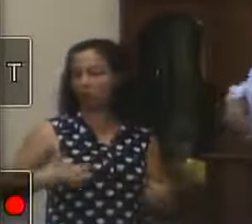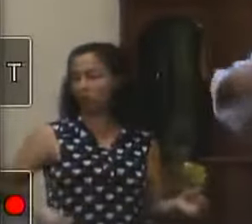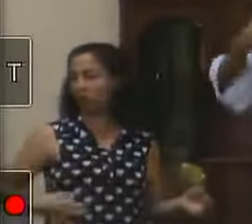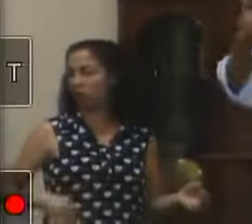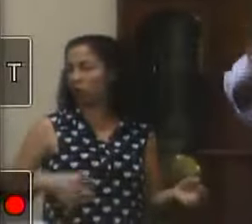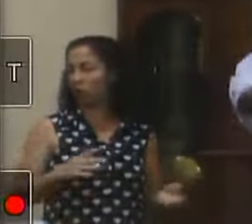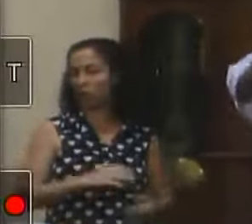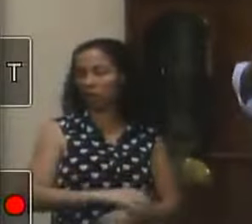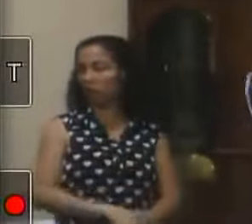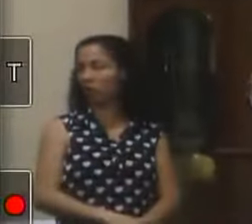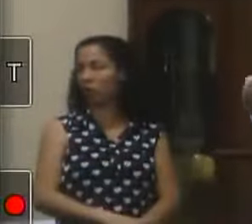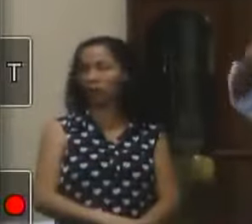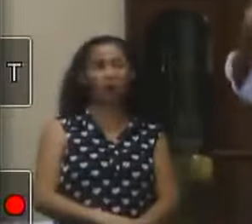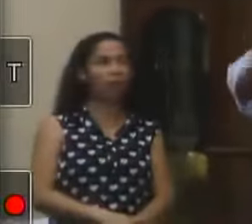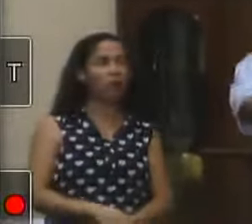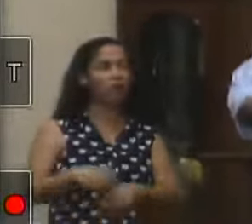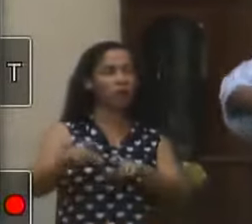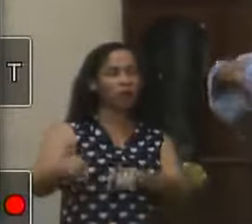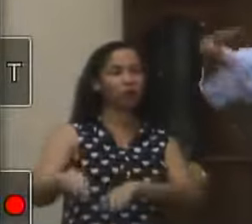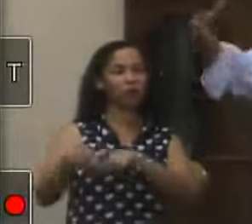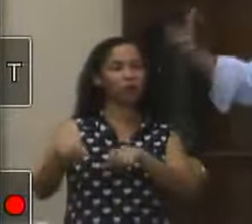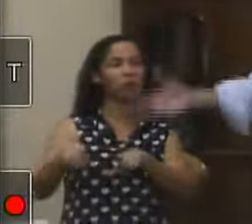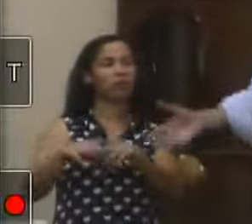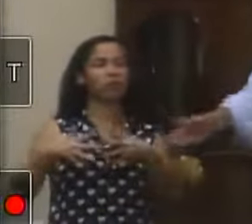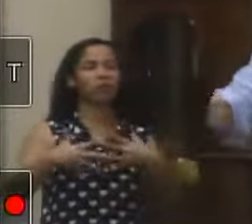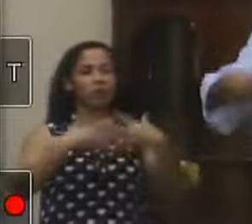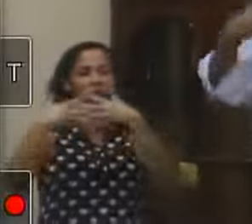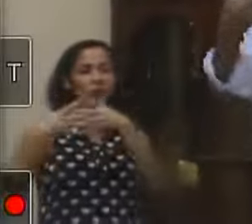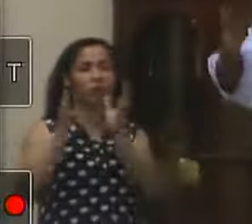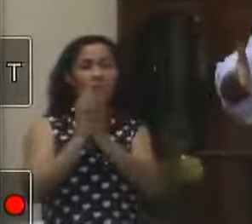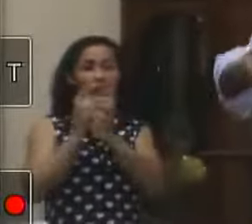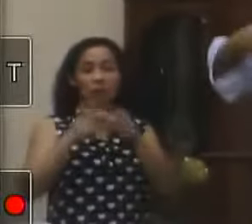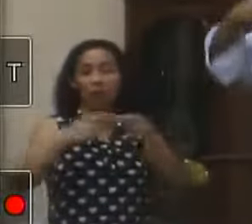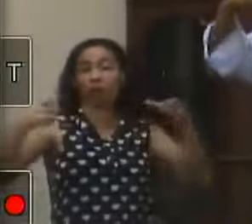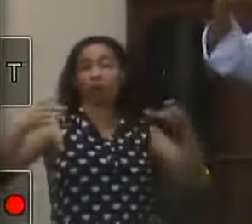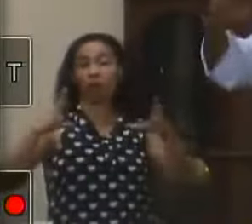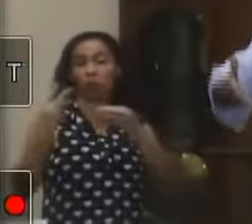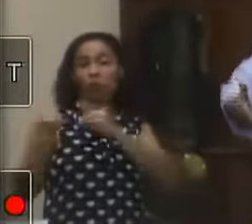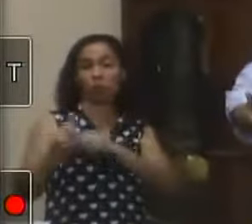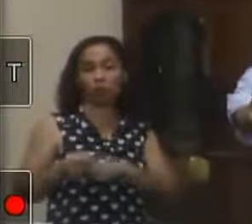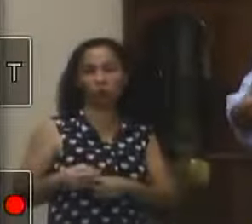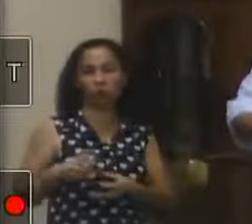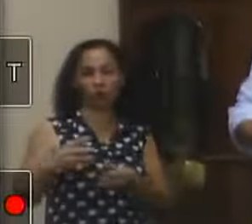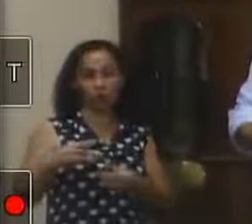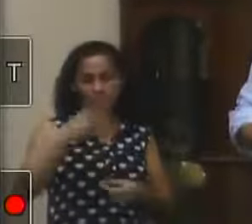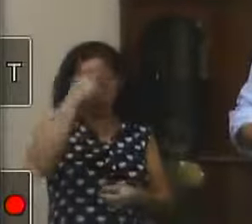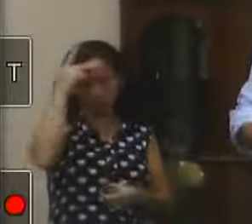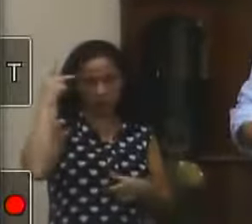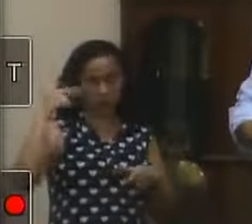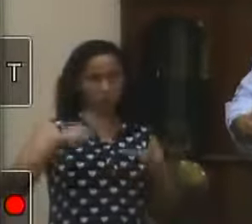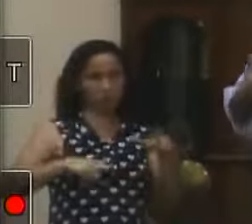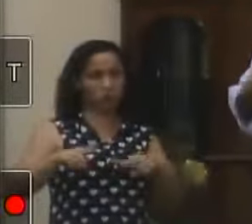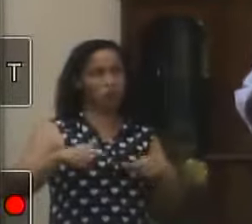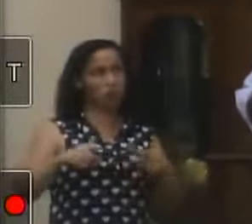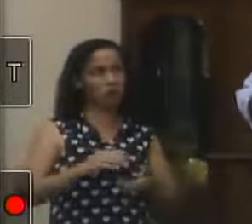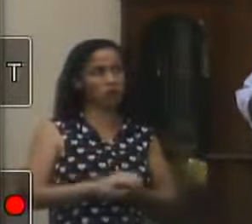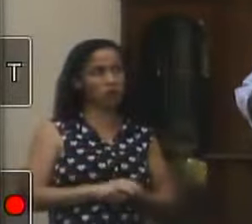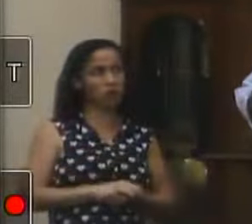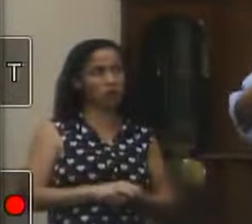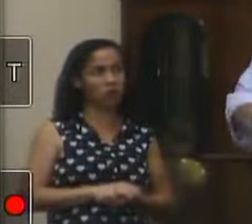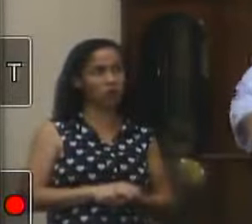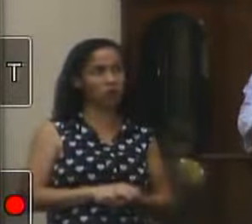lá, retroescavadeira, caminhão, uma equipe grande, roçadeira, funcionários, ou seja... Mas eu não quero